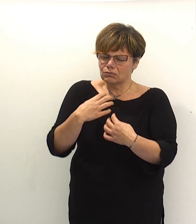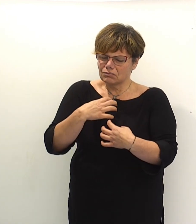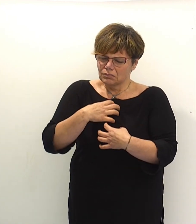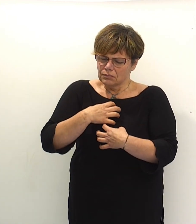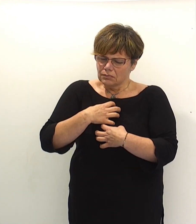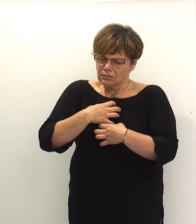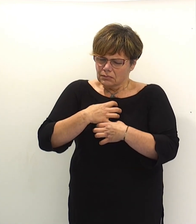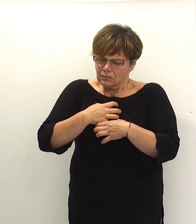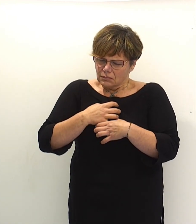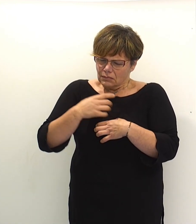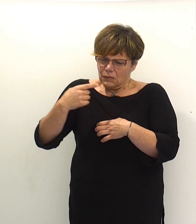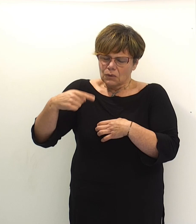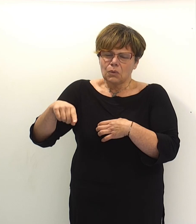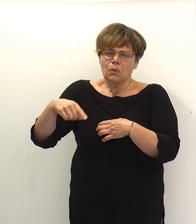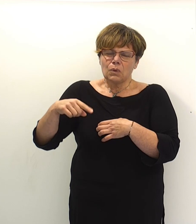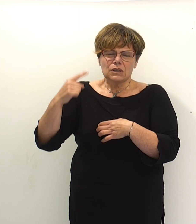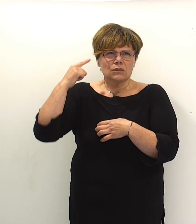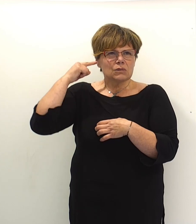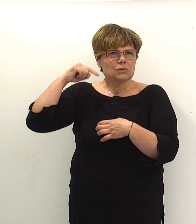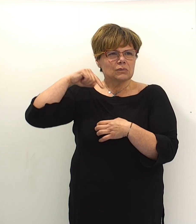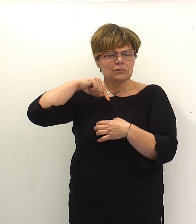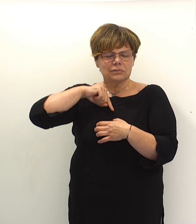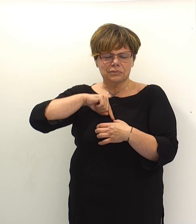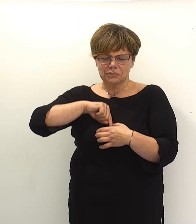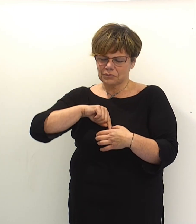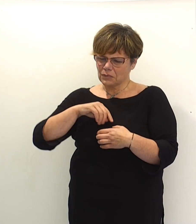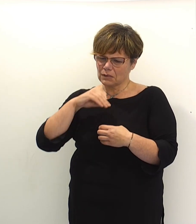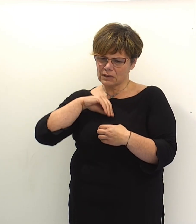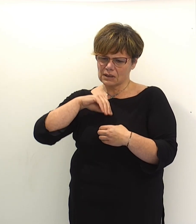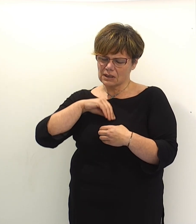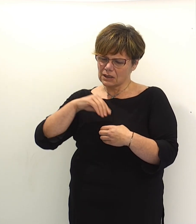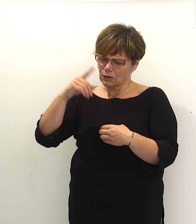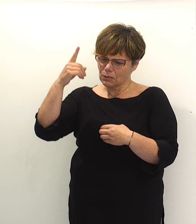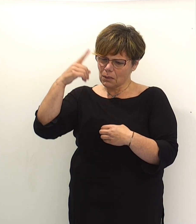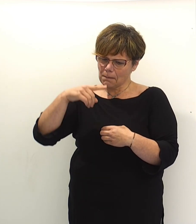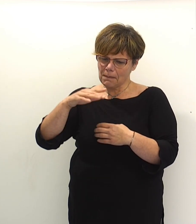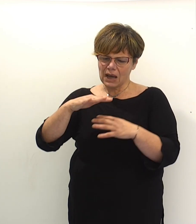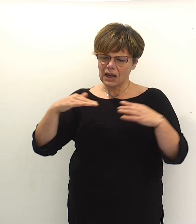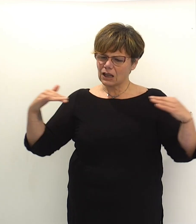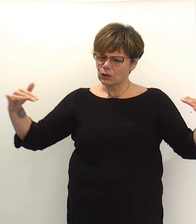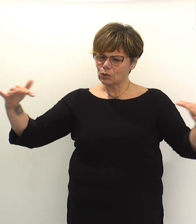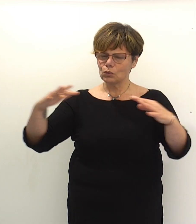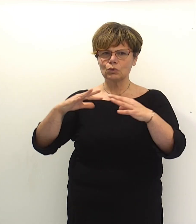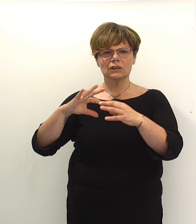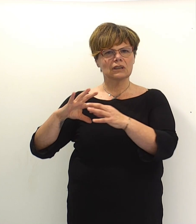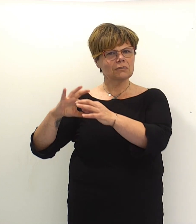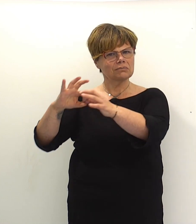il momento sentito e partecipato da tutta la